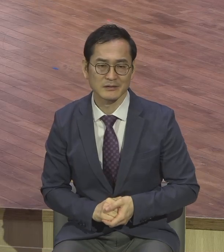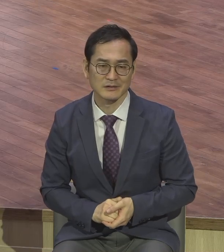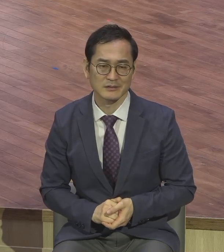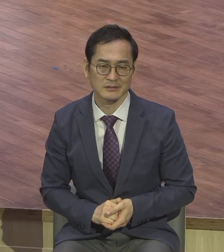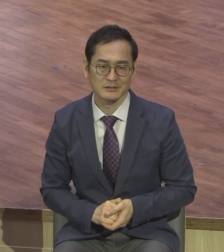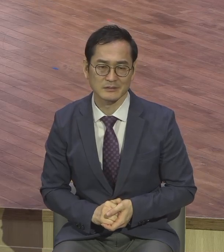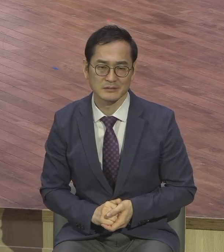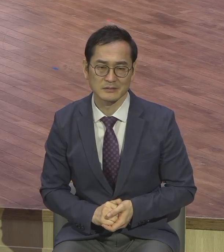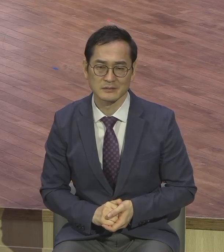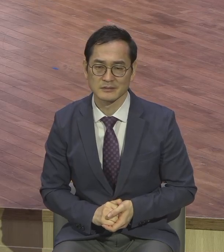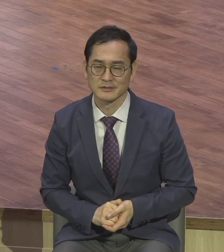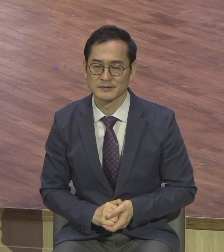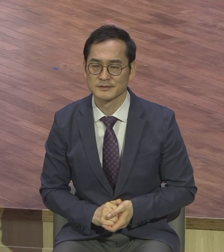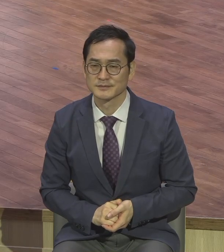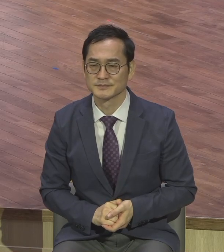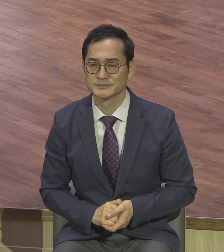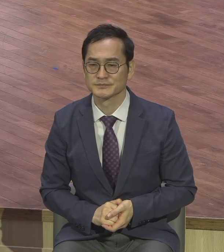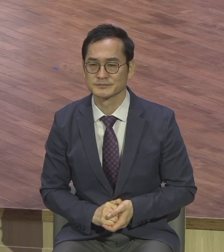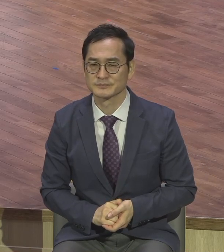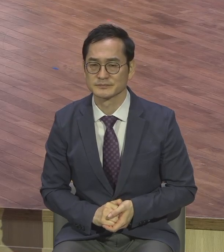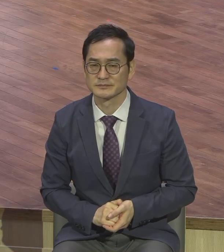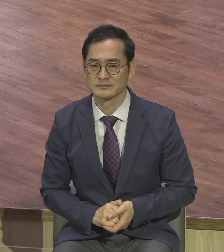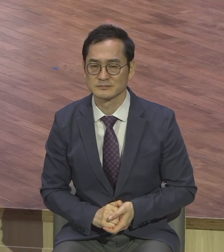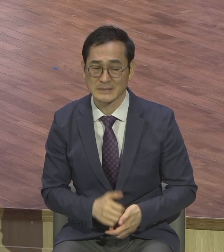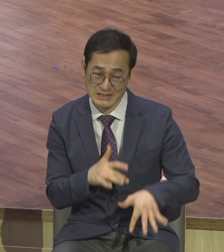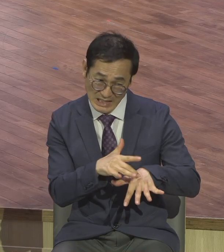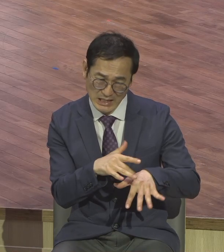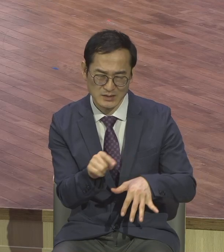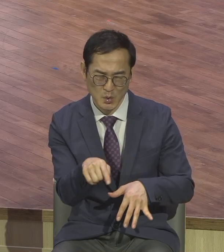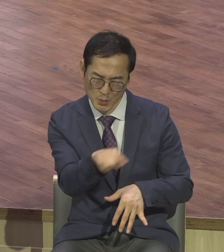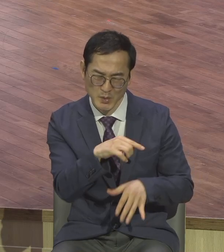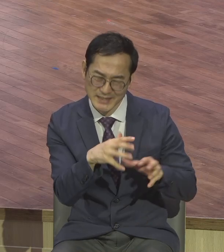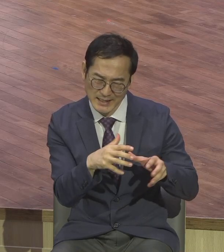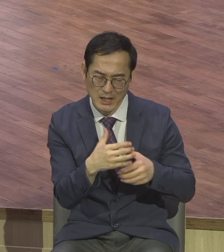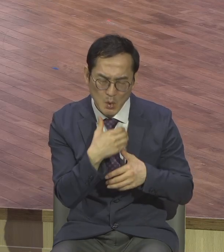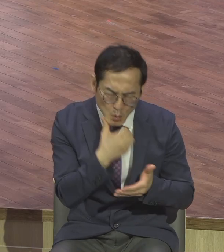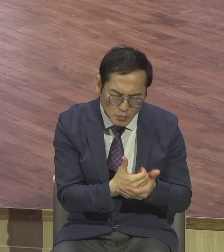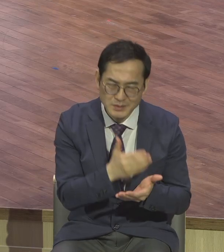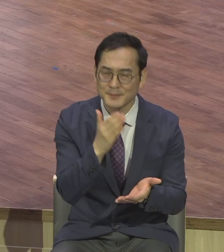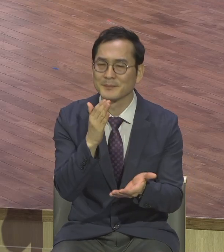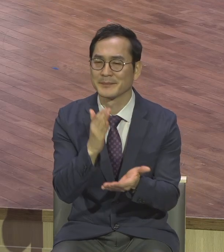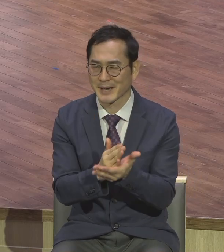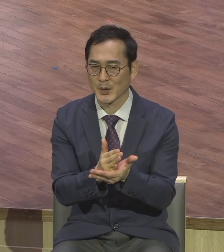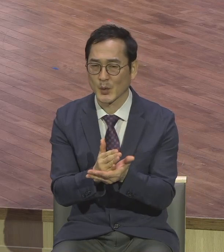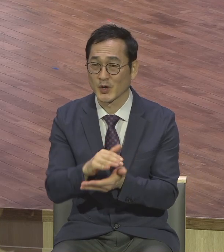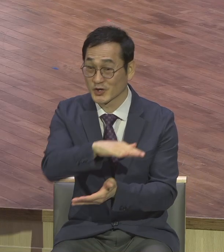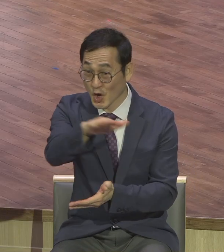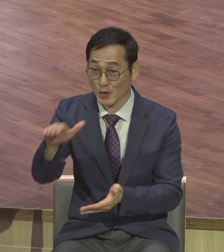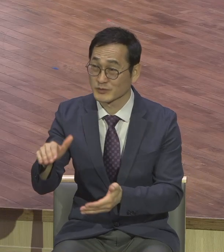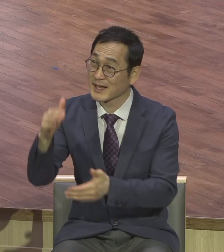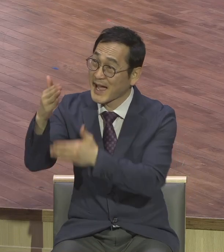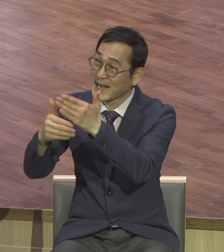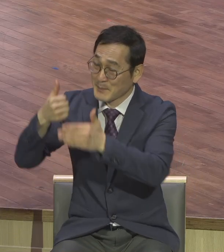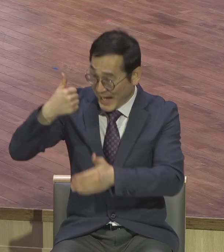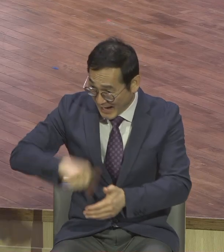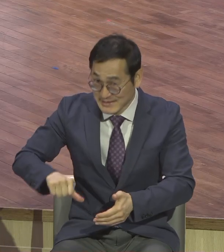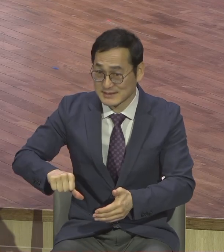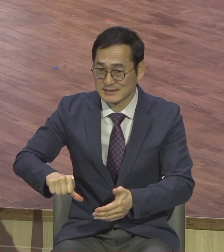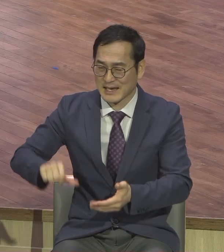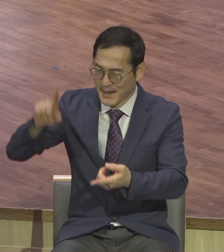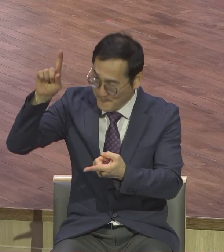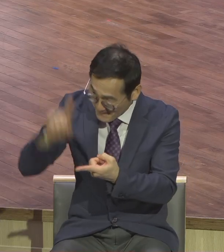여러분, 제발 속지 마시고 여러분이 변화된 신분에 걸맞는 삶을 사시기